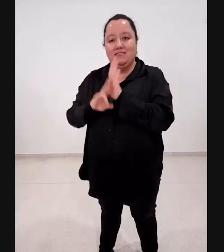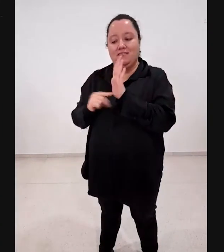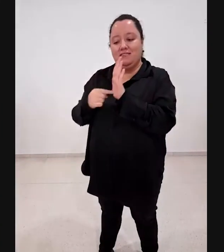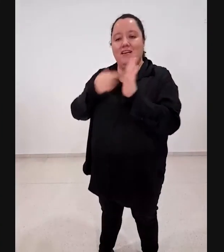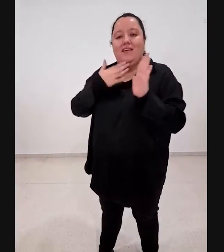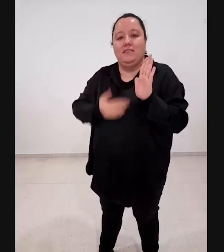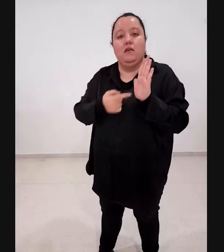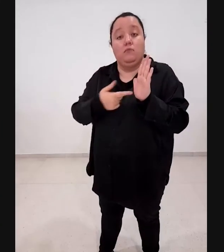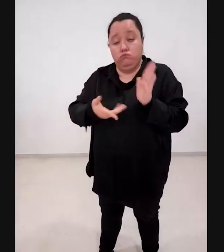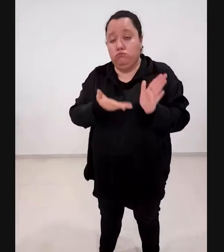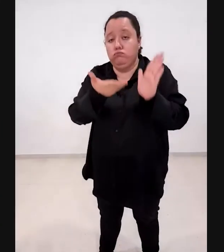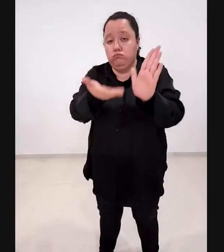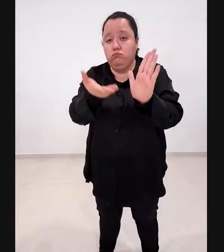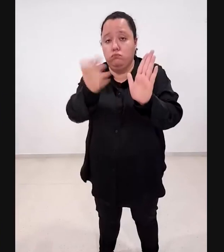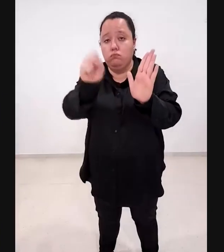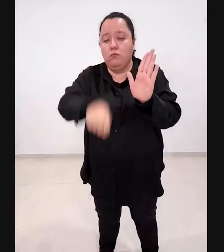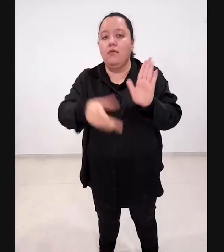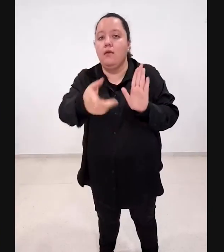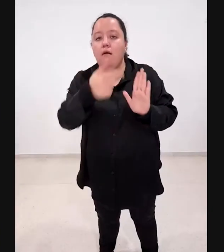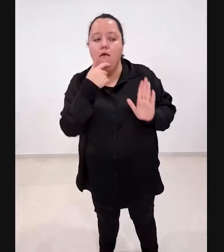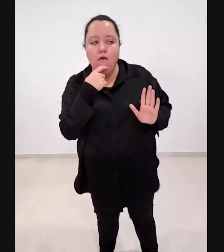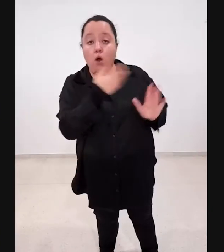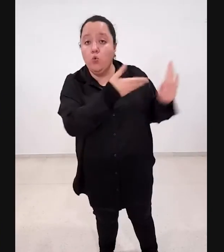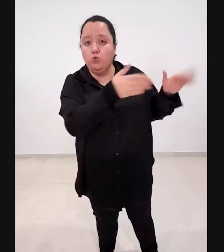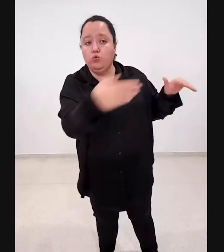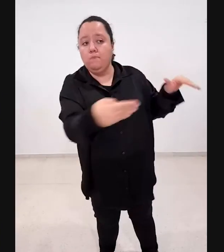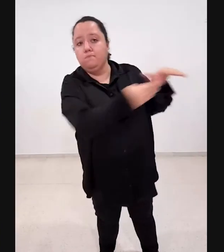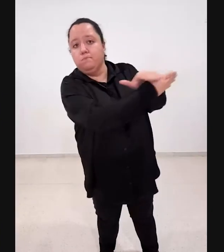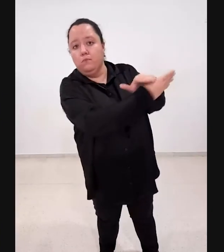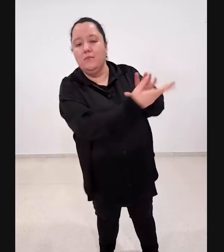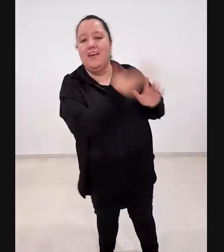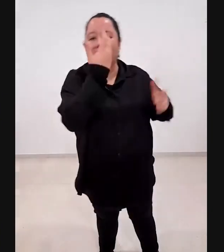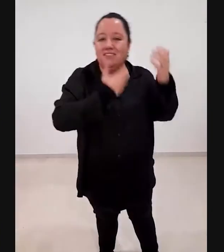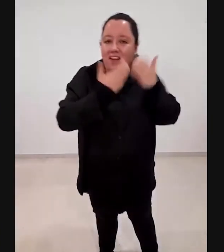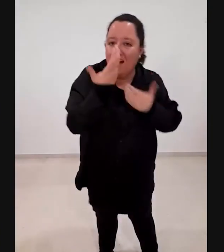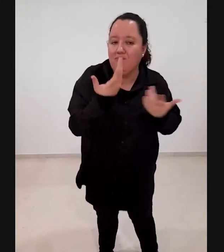el acceso a exámenes